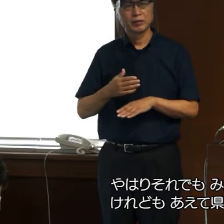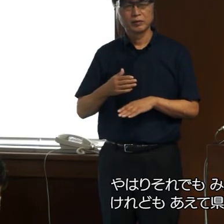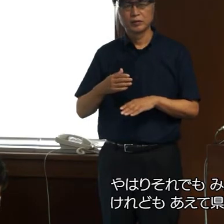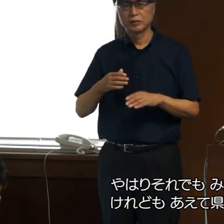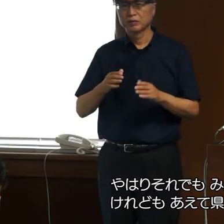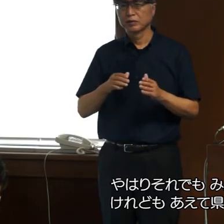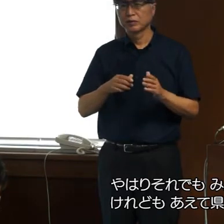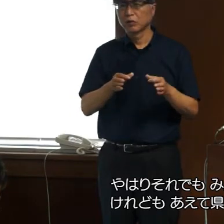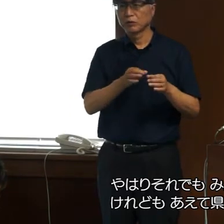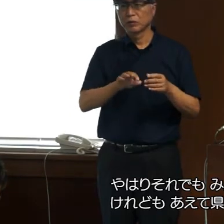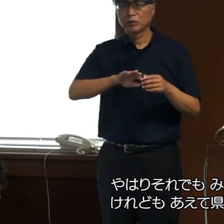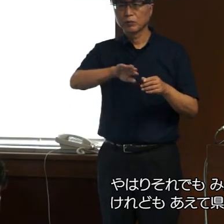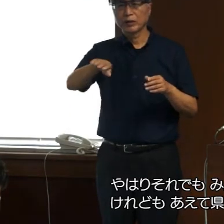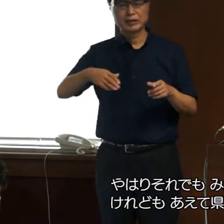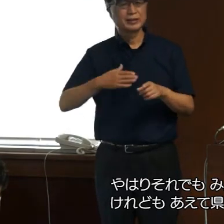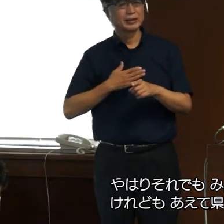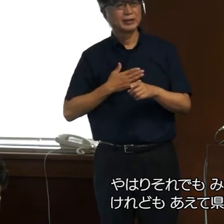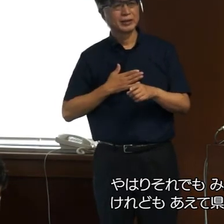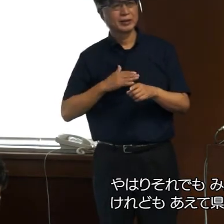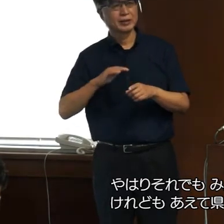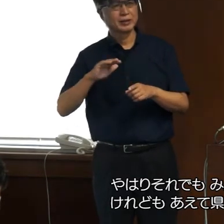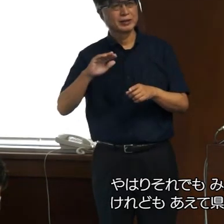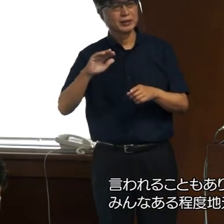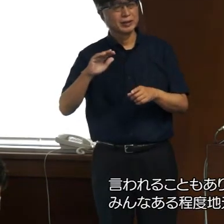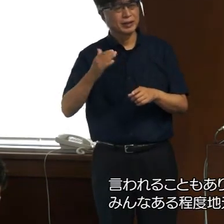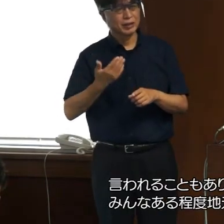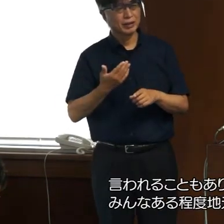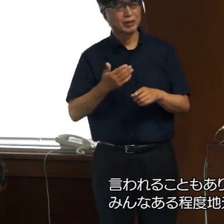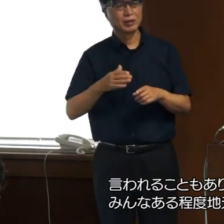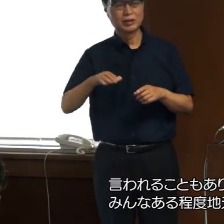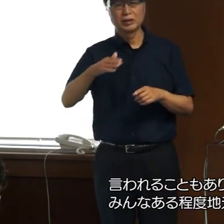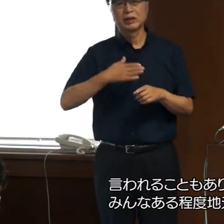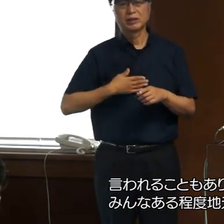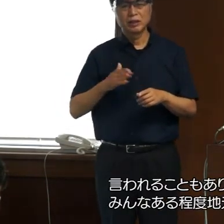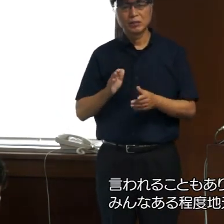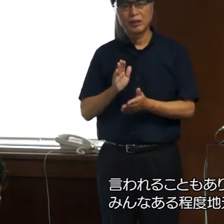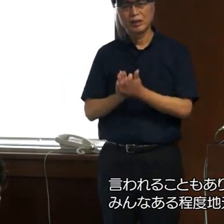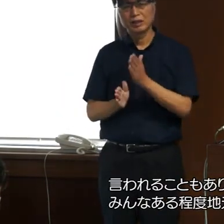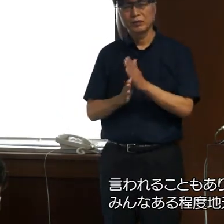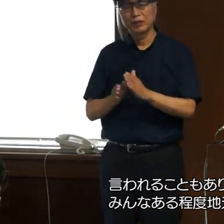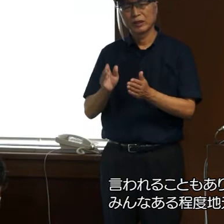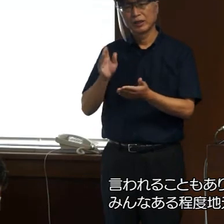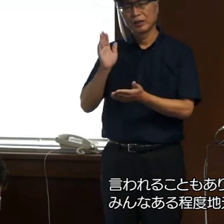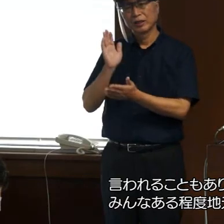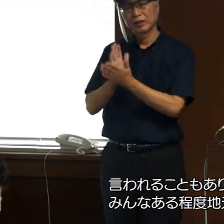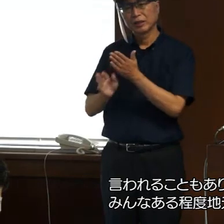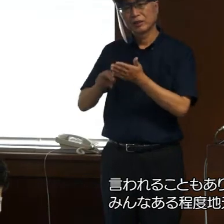かってしまっているけれども、あえて県から出さないでって言われることもあります。それは、